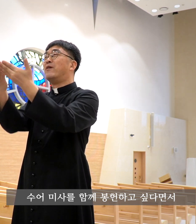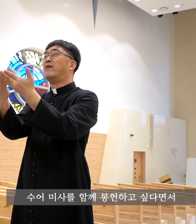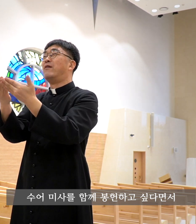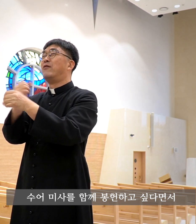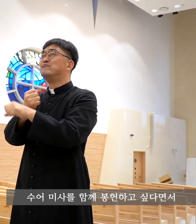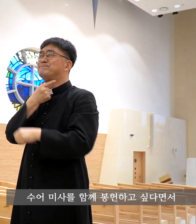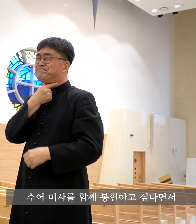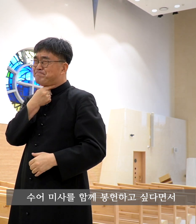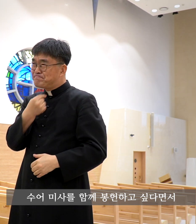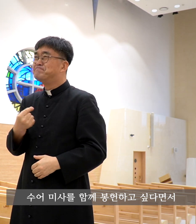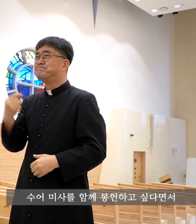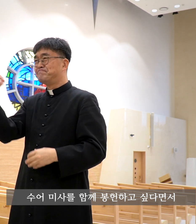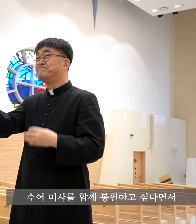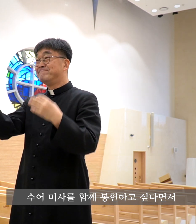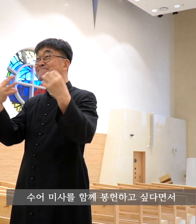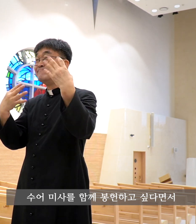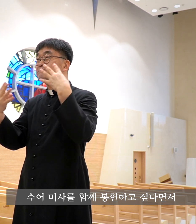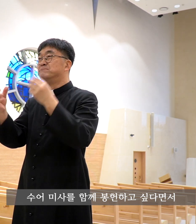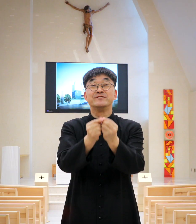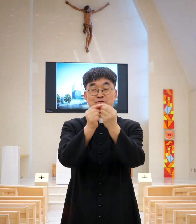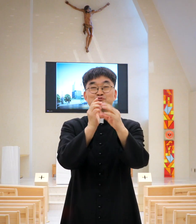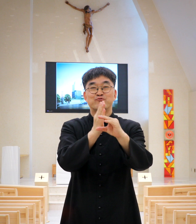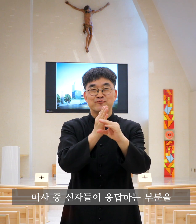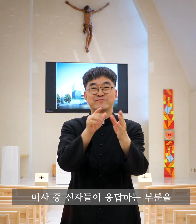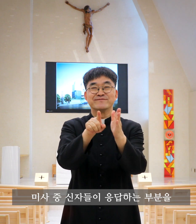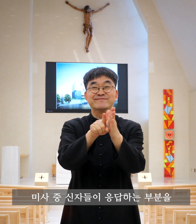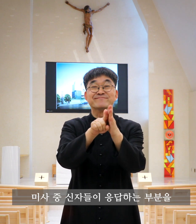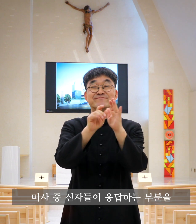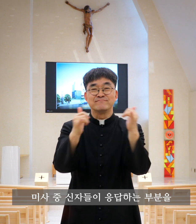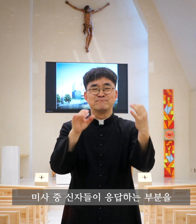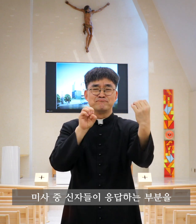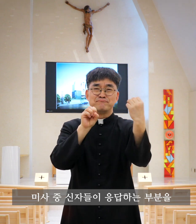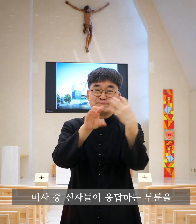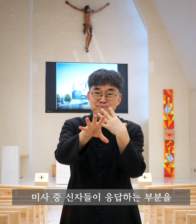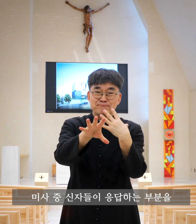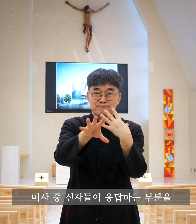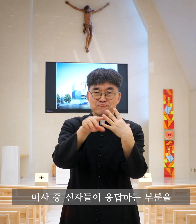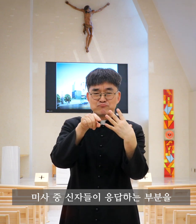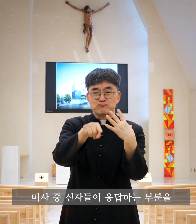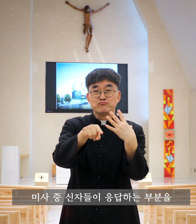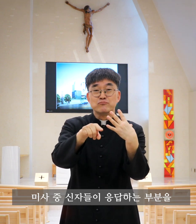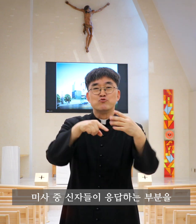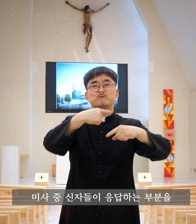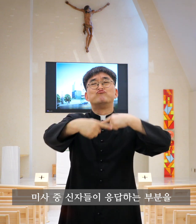싶다면서 미사 중 신자들이 응답하는 부분을